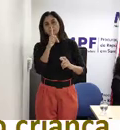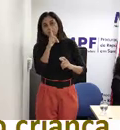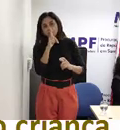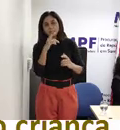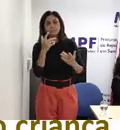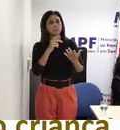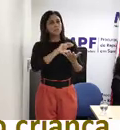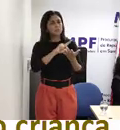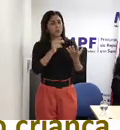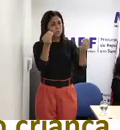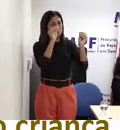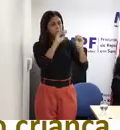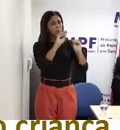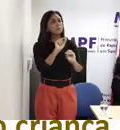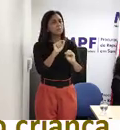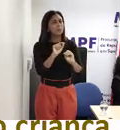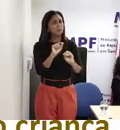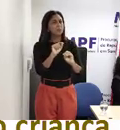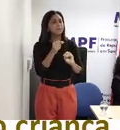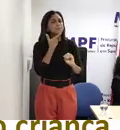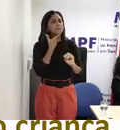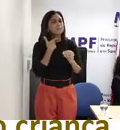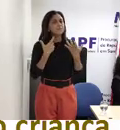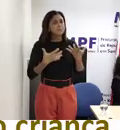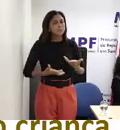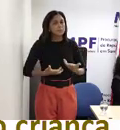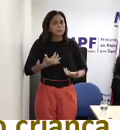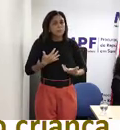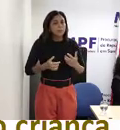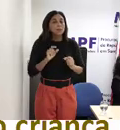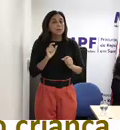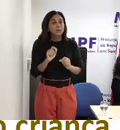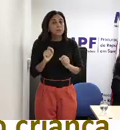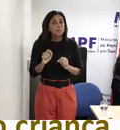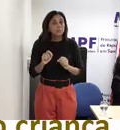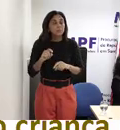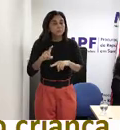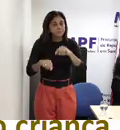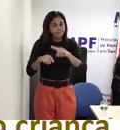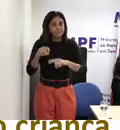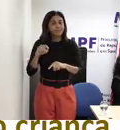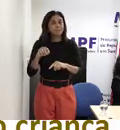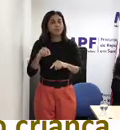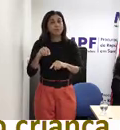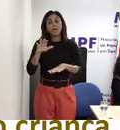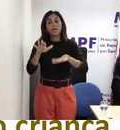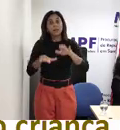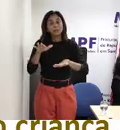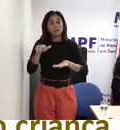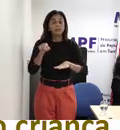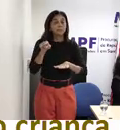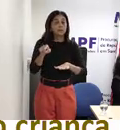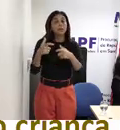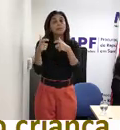pós começaram a se realizar consultas médicas muitos através de quê online a distância e alguns pais